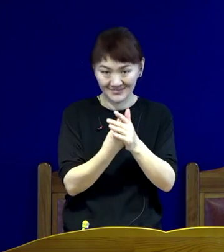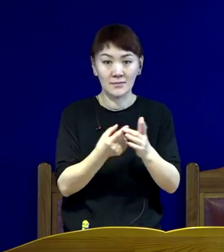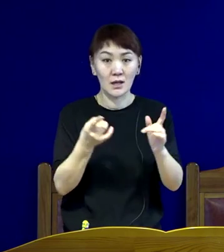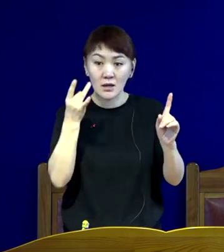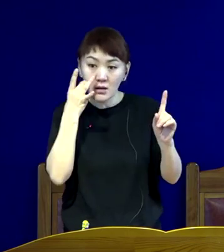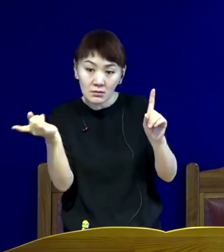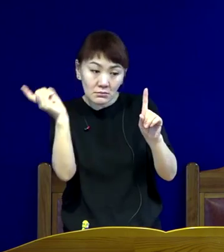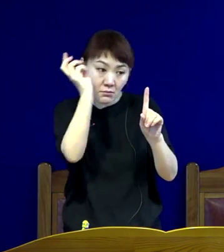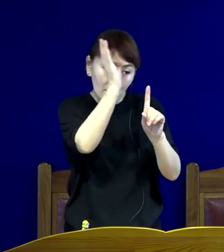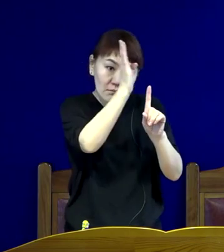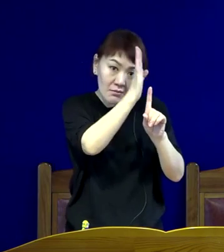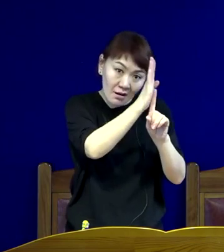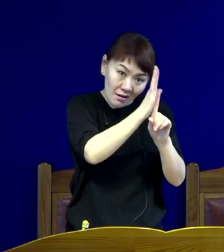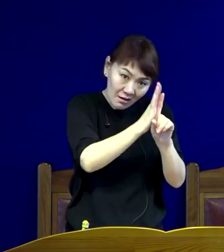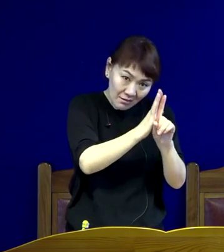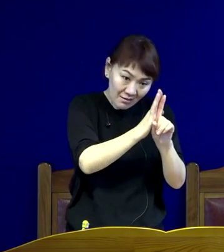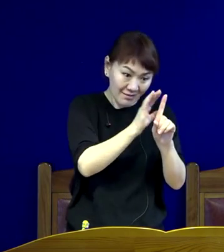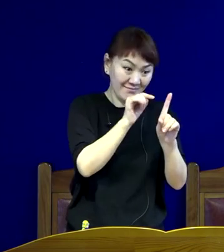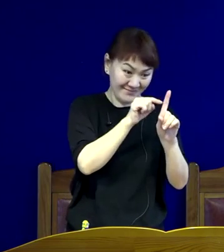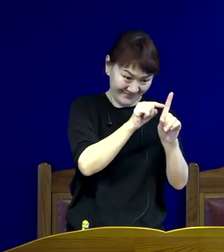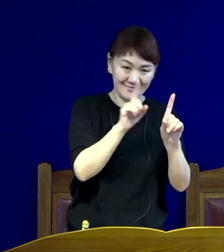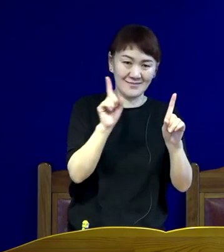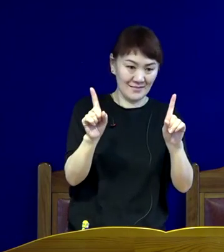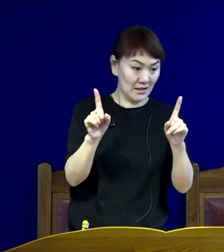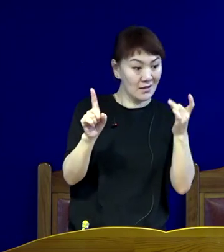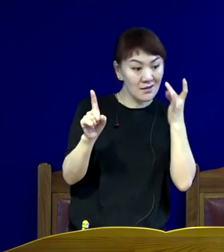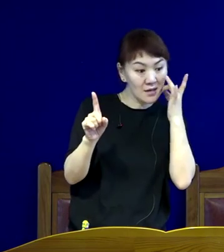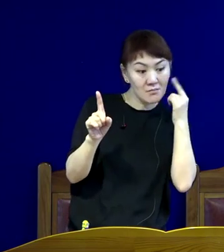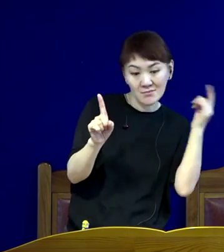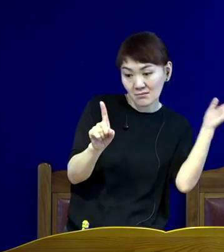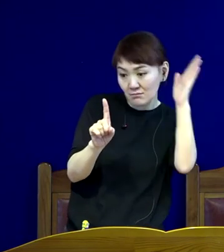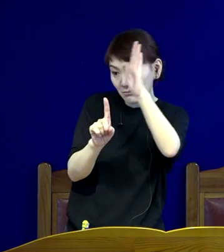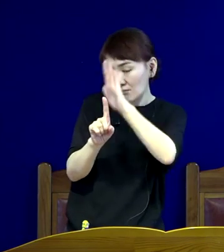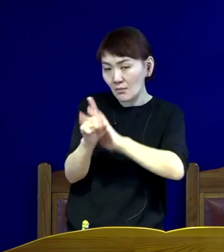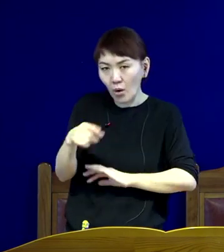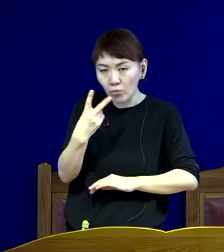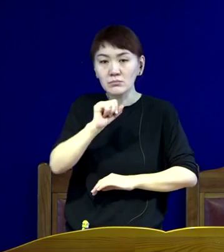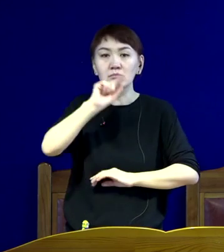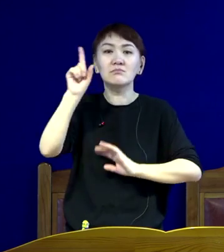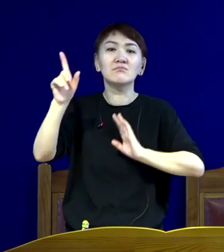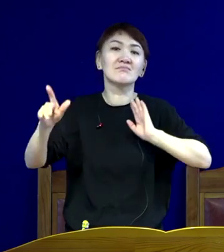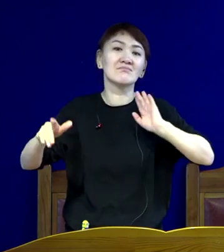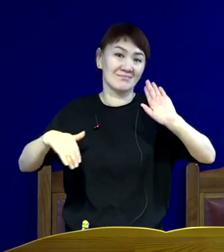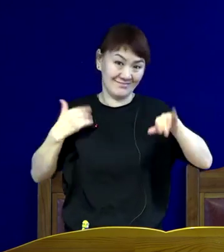нь үнэн. Тэгэхээр өгөж авч байгаа харилцаа байна.